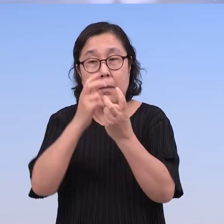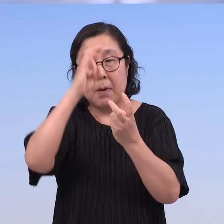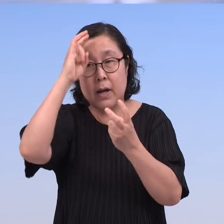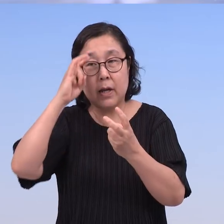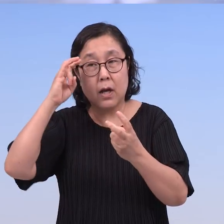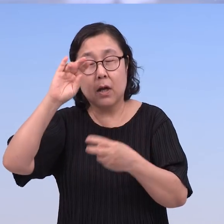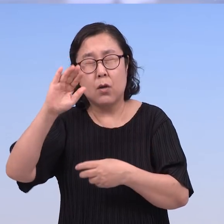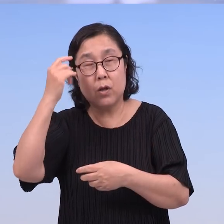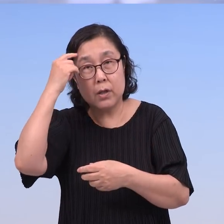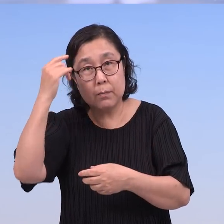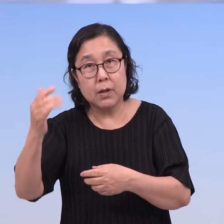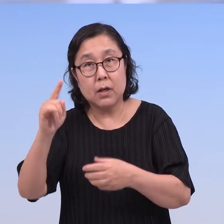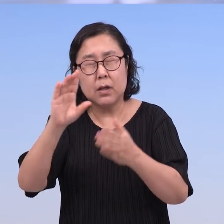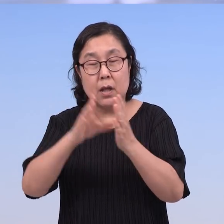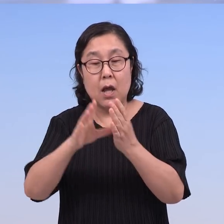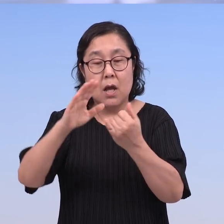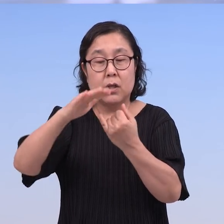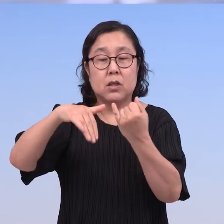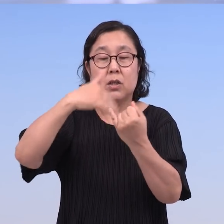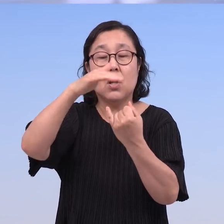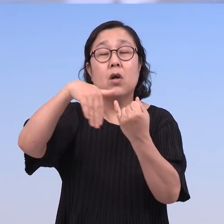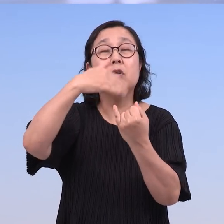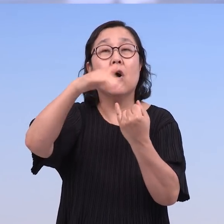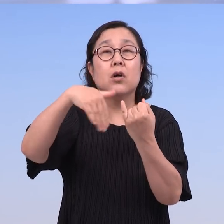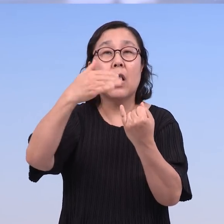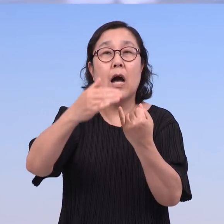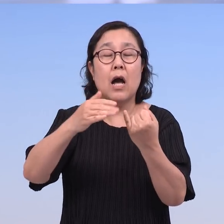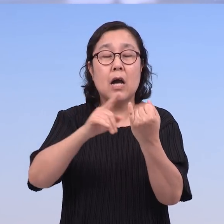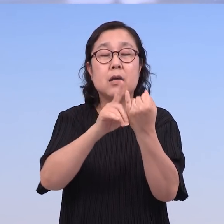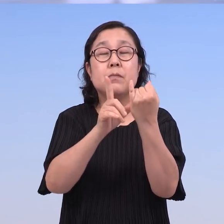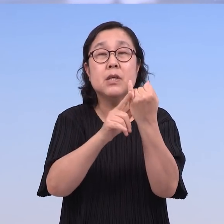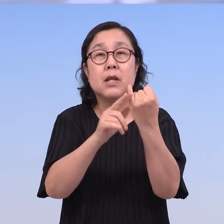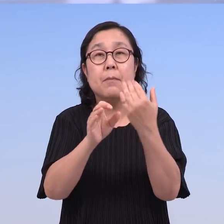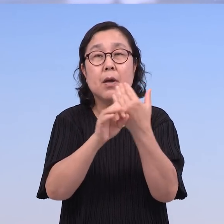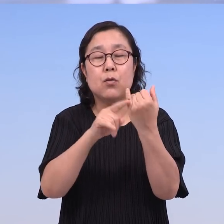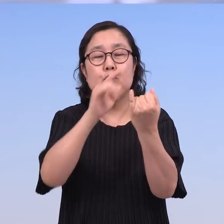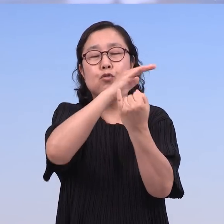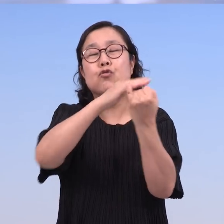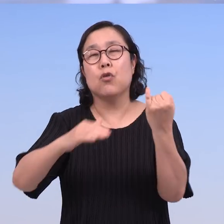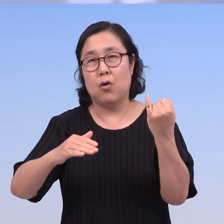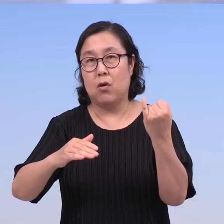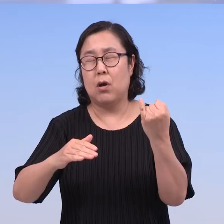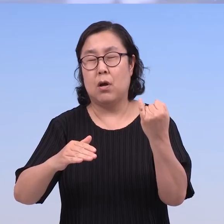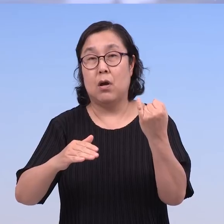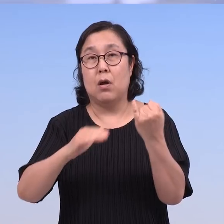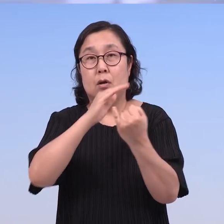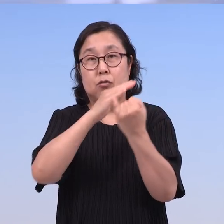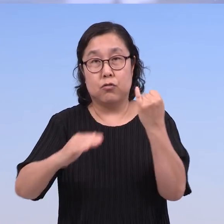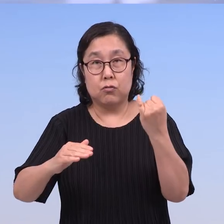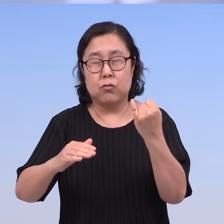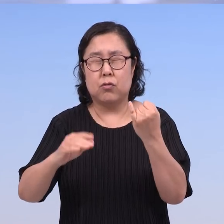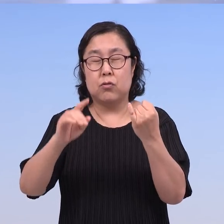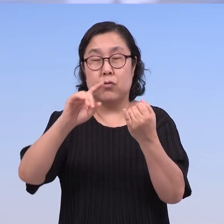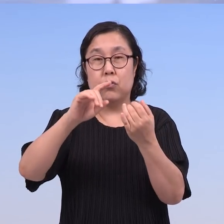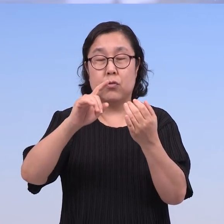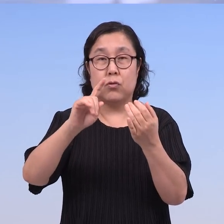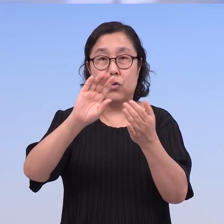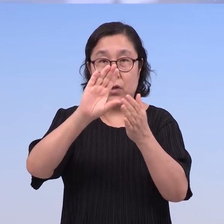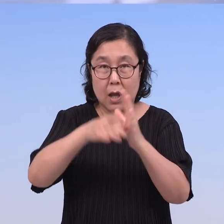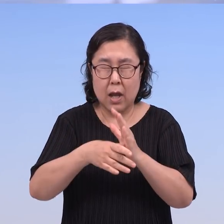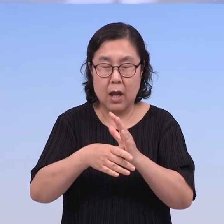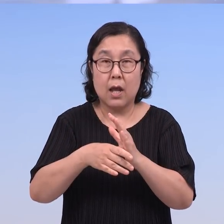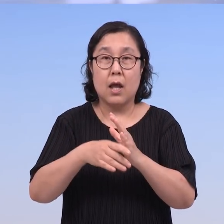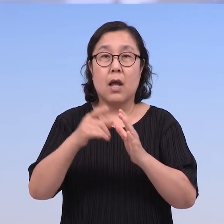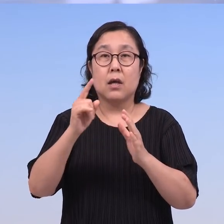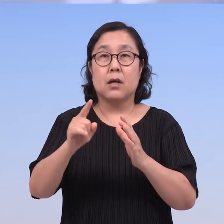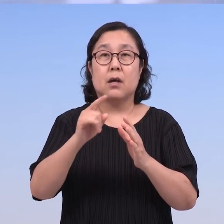됐습니까? 그 당시로 처녀가 임신하면은 그거 사형이에요, 사형. 그 위험한 상황